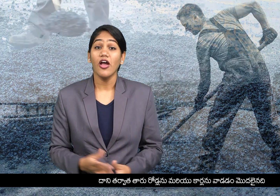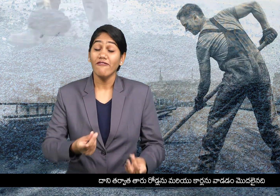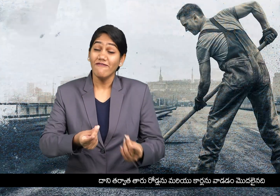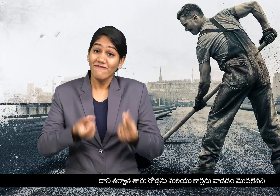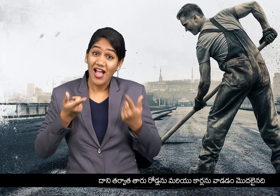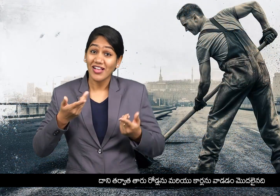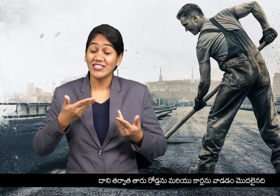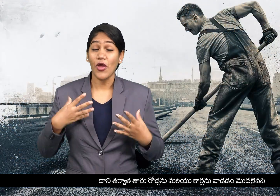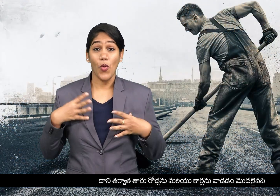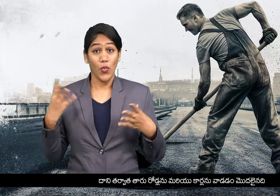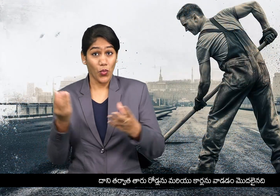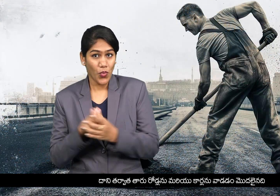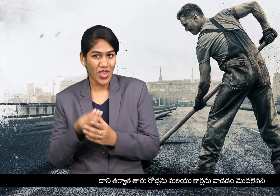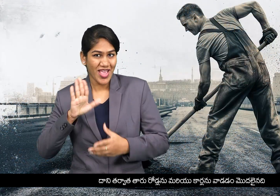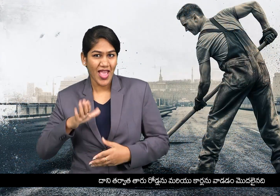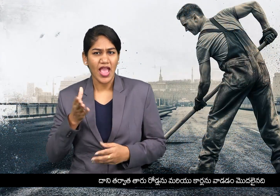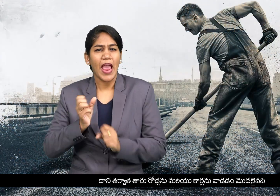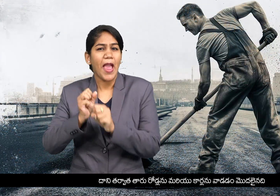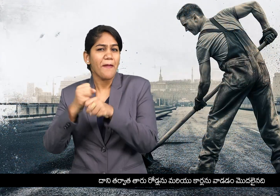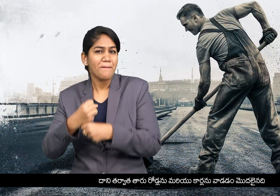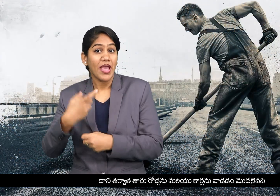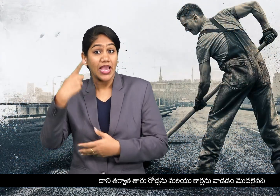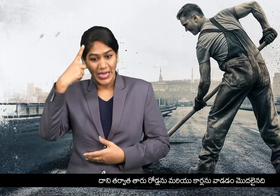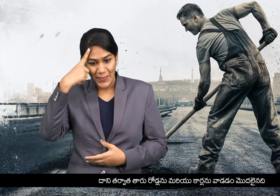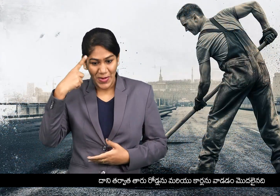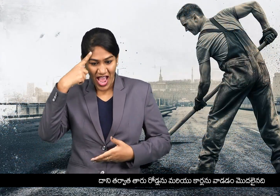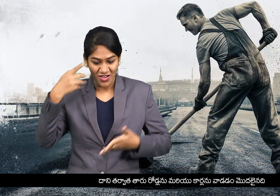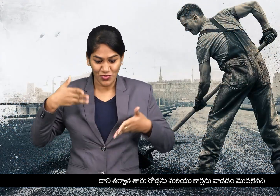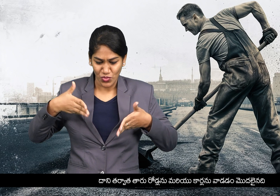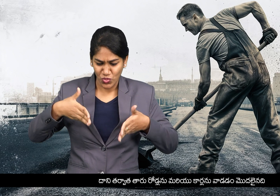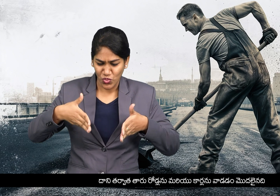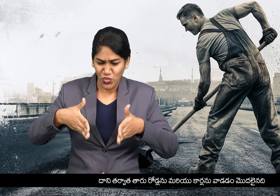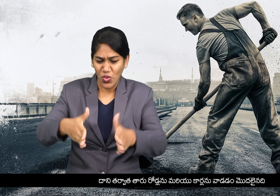దాని తర్వాత తారు రోడ్లను మరియు కార్లను వాడటం మొదలైంది.